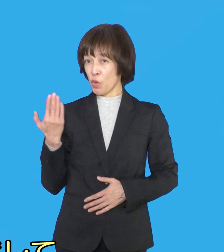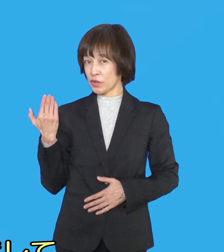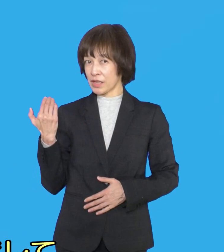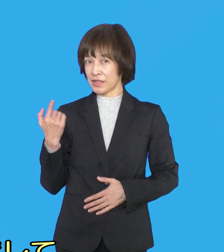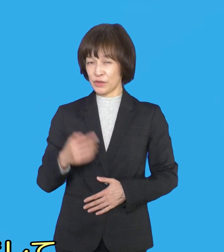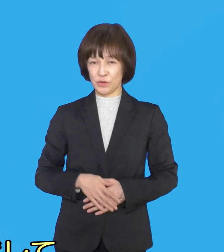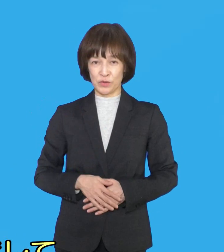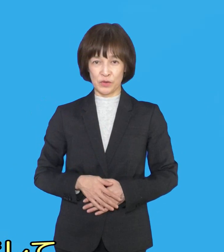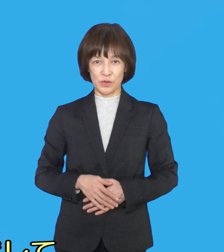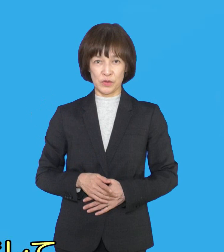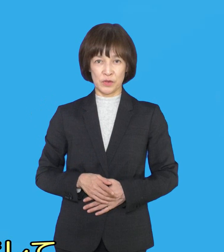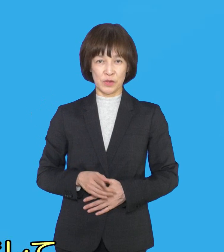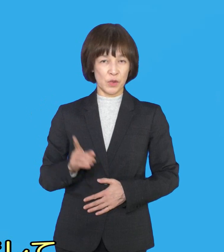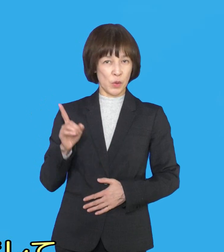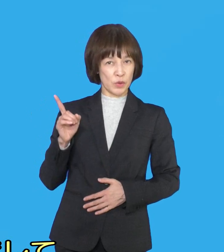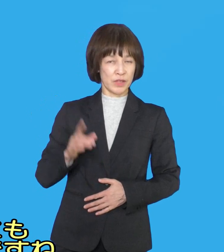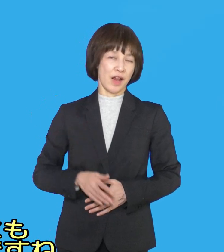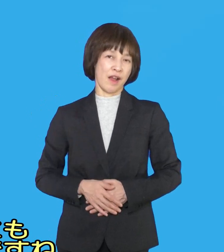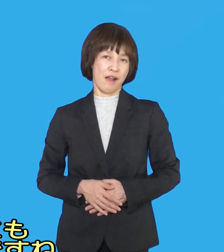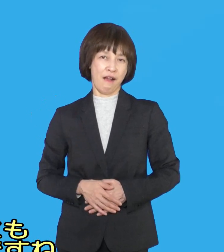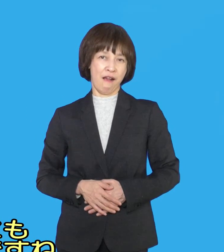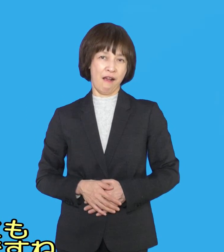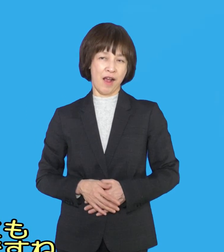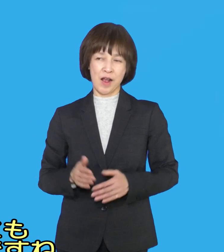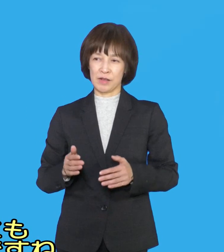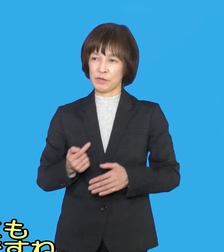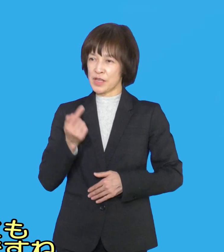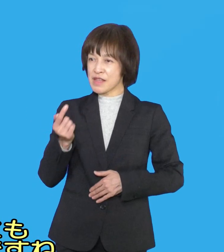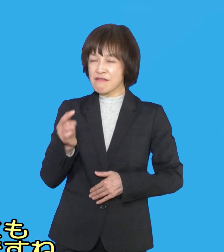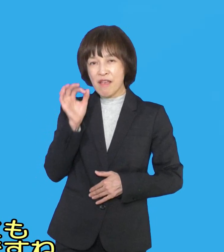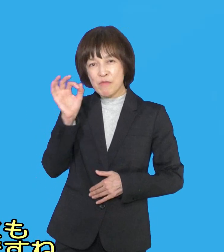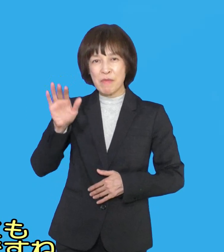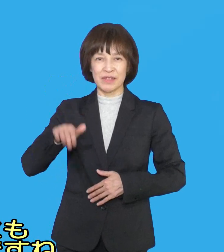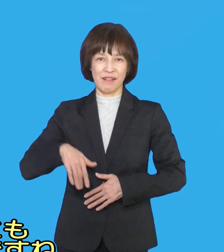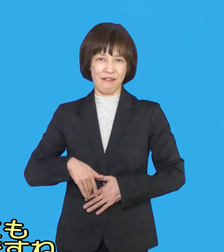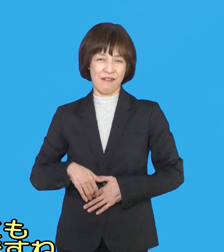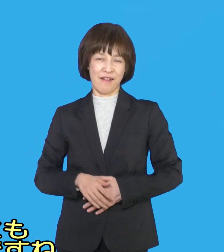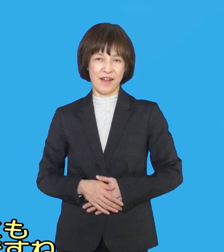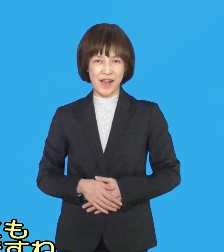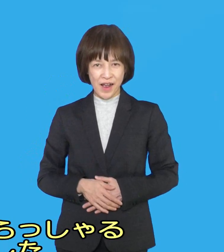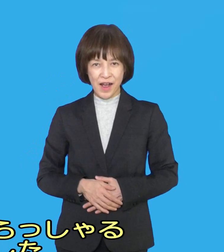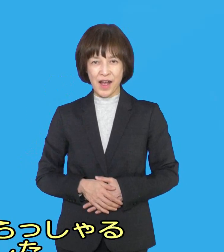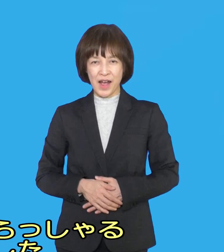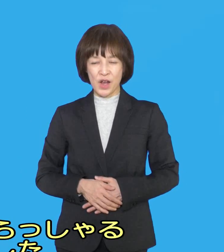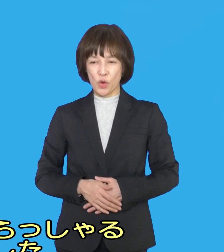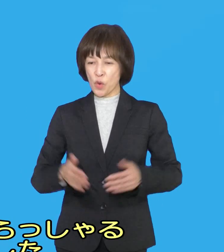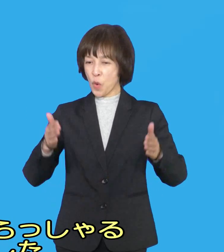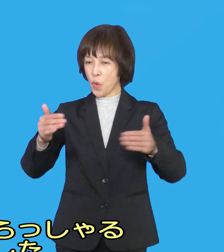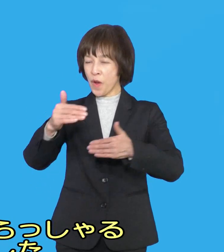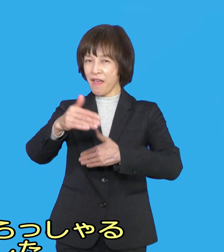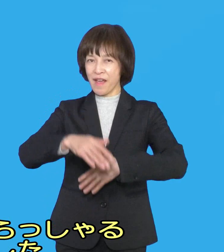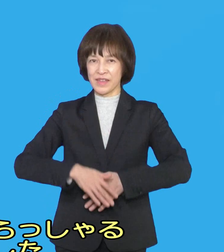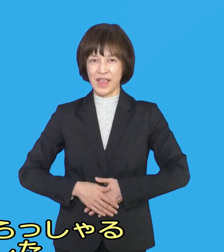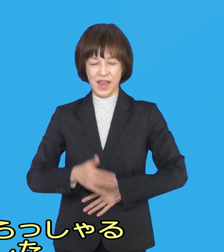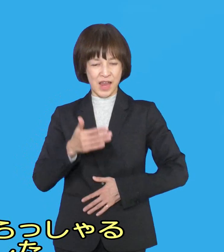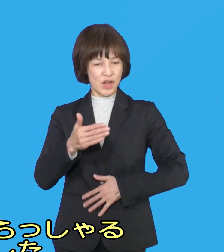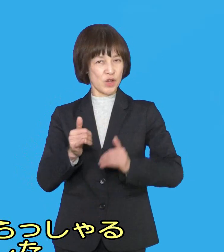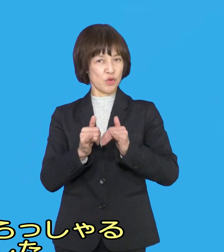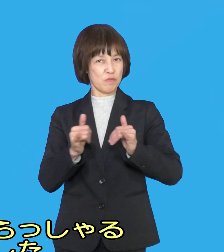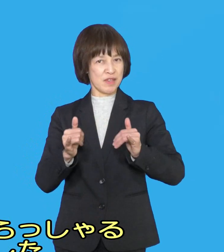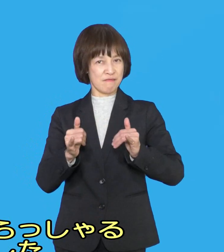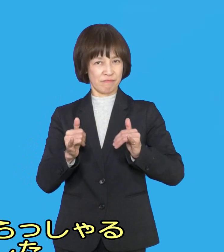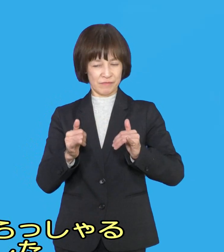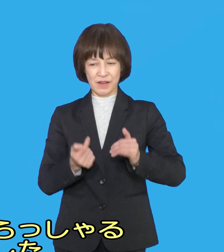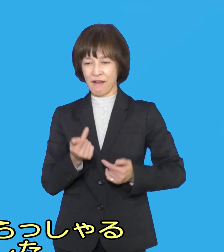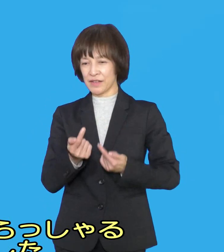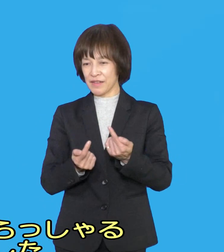こちら見てきまして、私が訪れた際にもこのブースでですね区民の方が仕事をしていらっしゃ